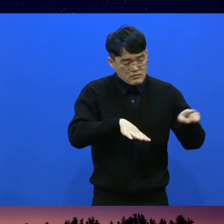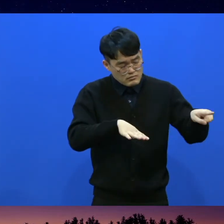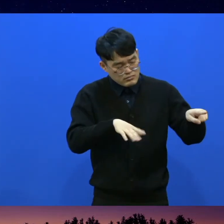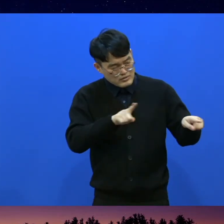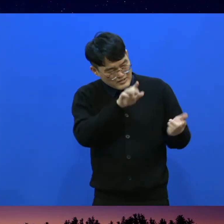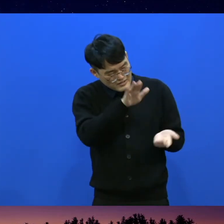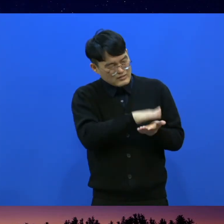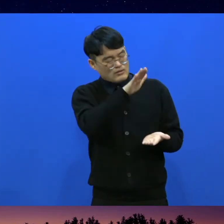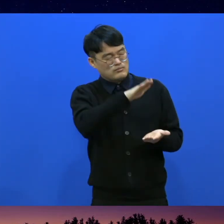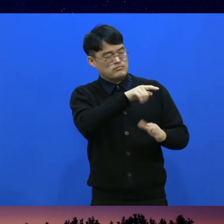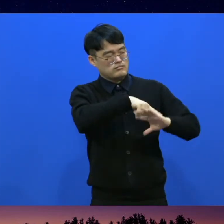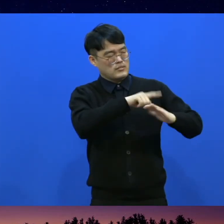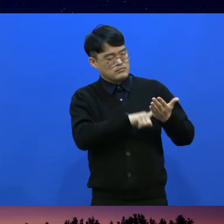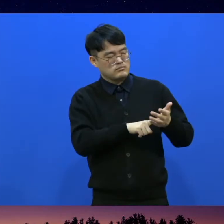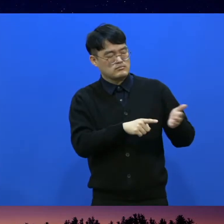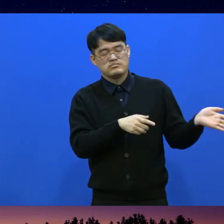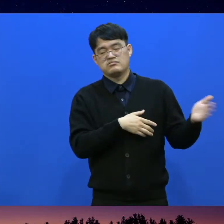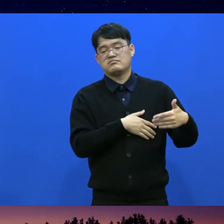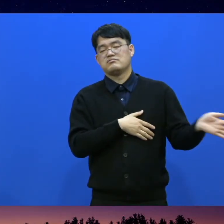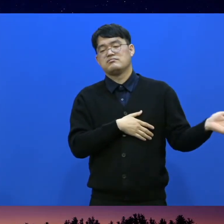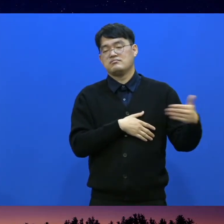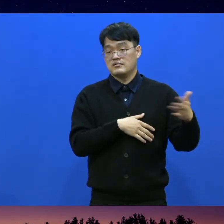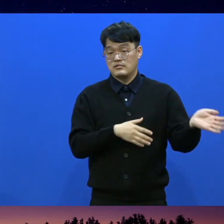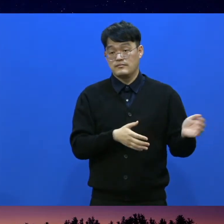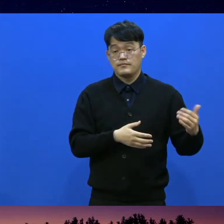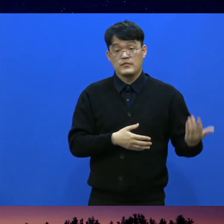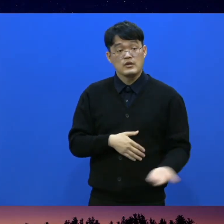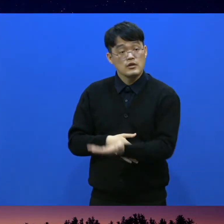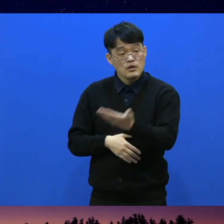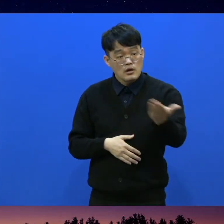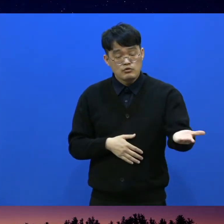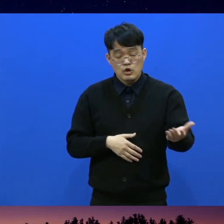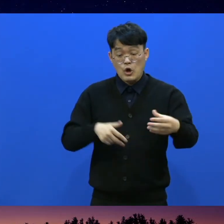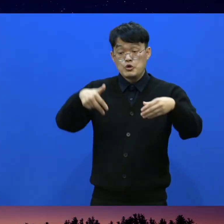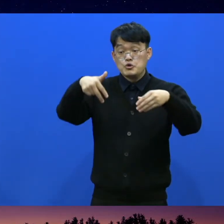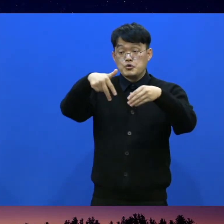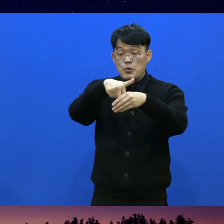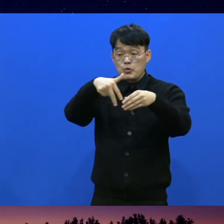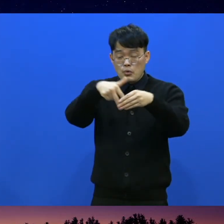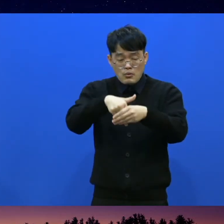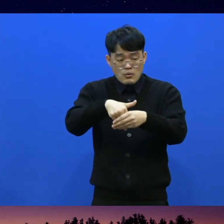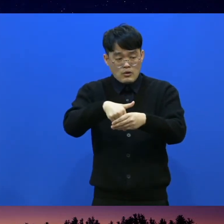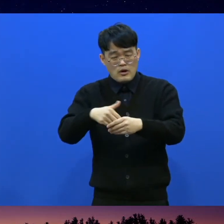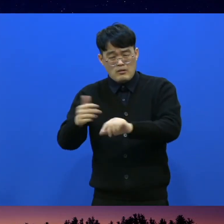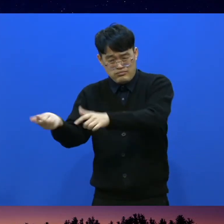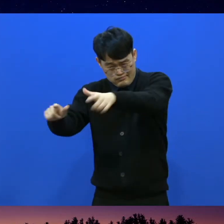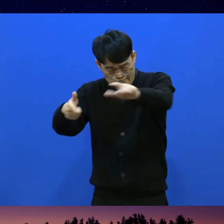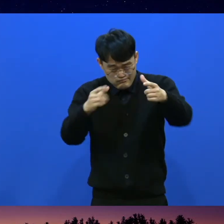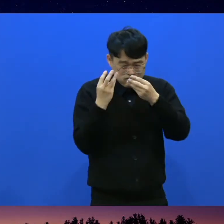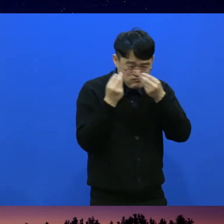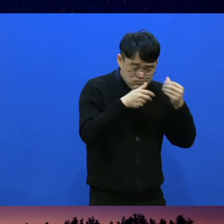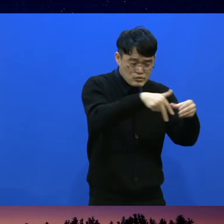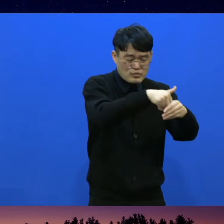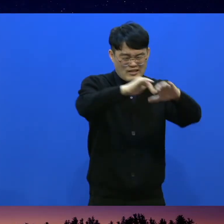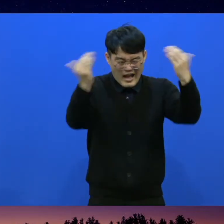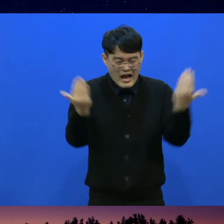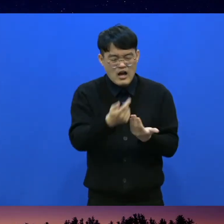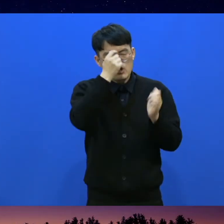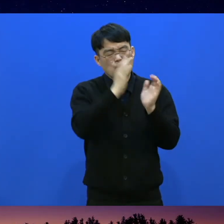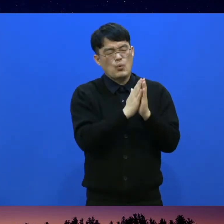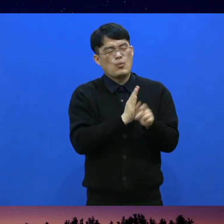여러분, 세상의 다른 종교에도 다 기도가 있습니다. 기도하지 않는 종교가 없어요. 모든 종교에는 기도가